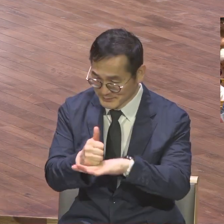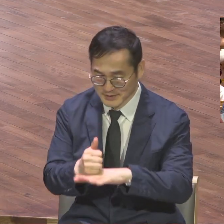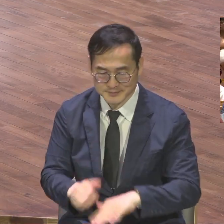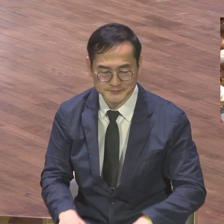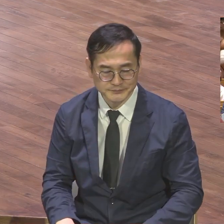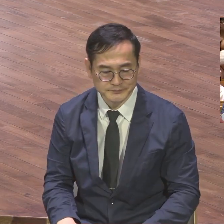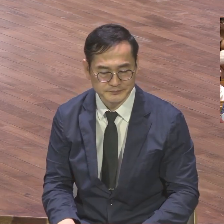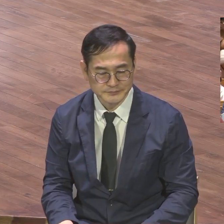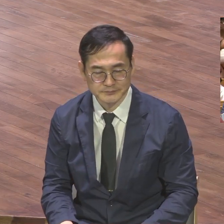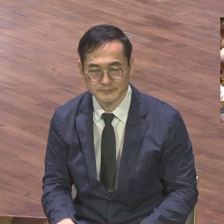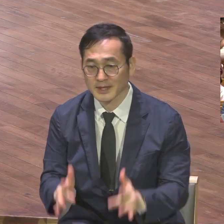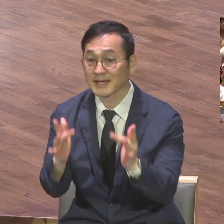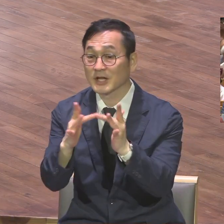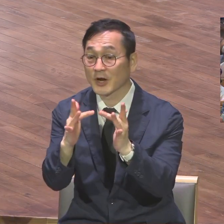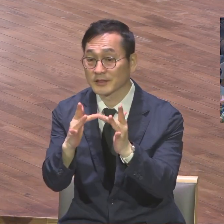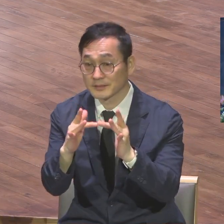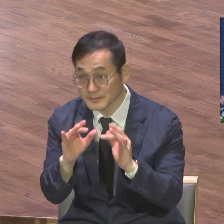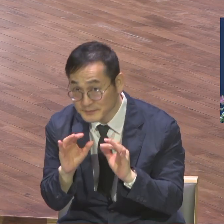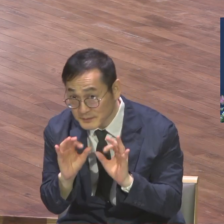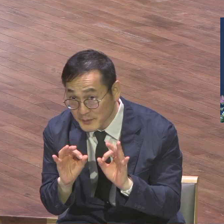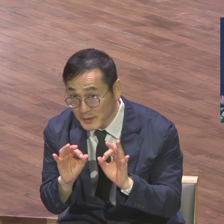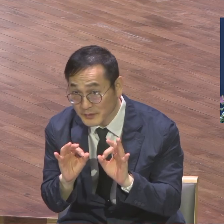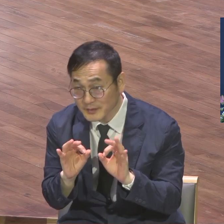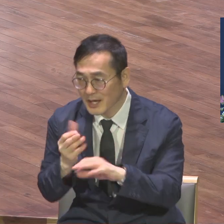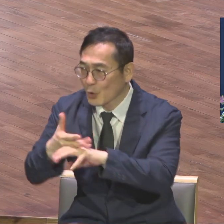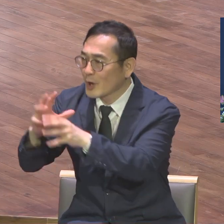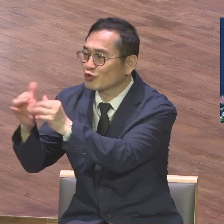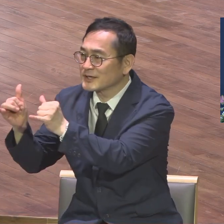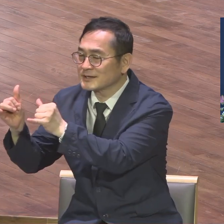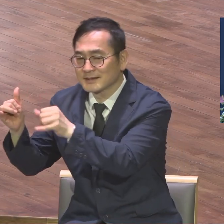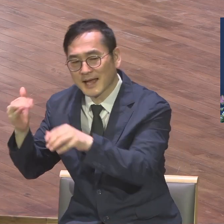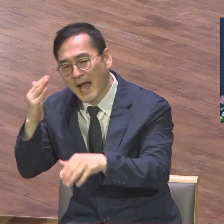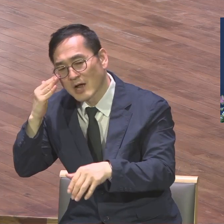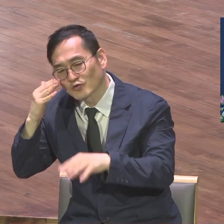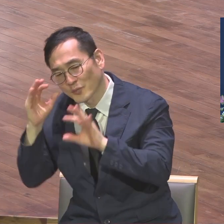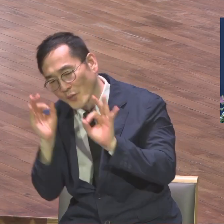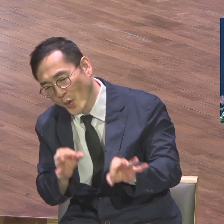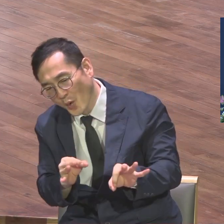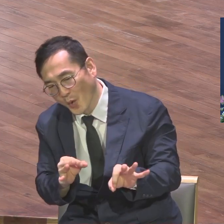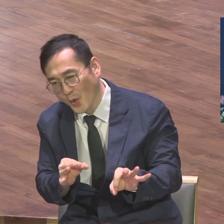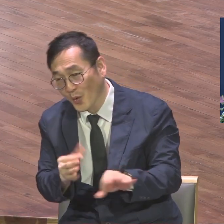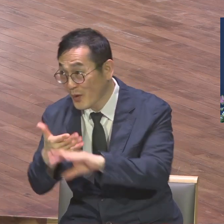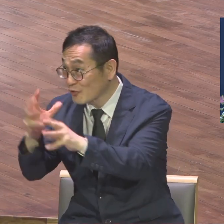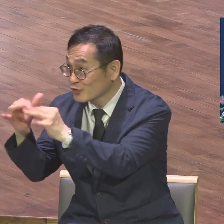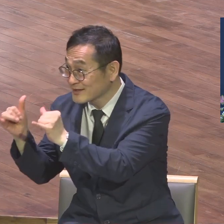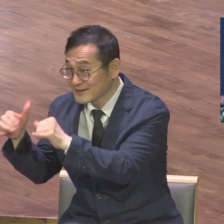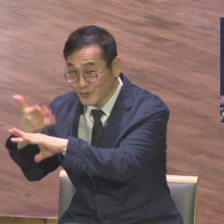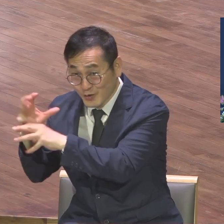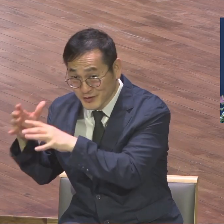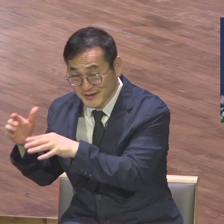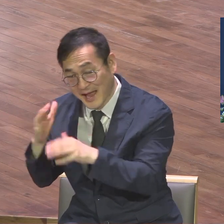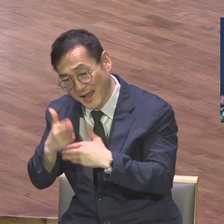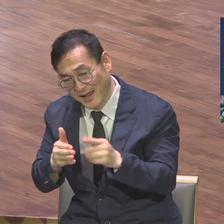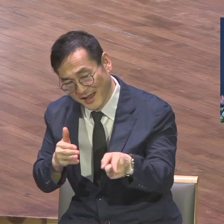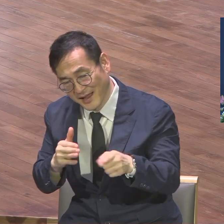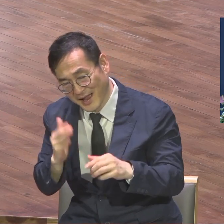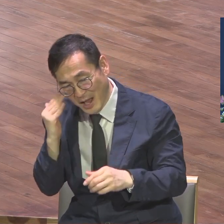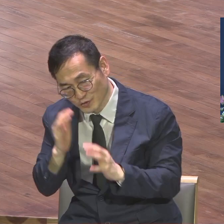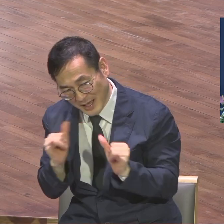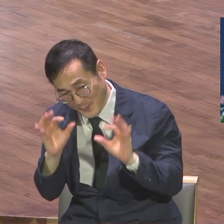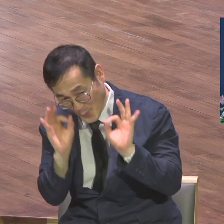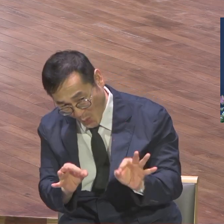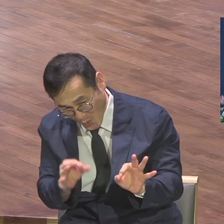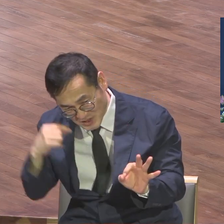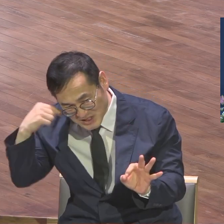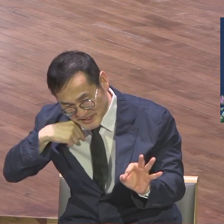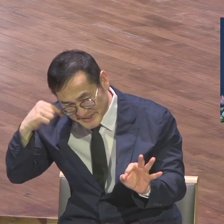인터넷에 보면은 외국인이 본 한국 민족의 특징에 대해서 여러 가지 풍자적으로 표현을 많이 여기